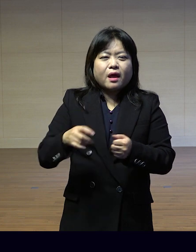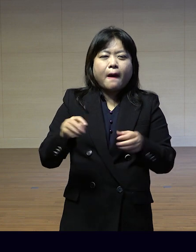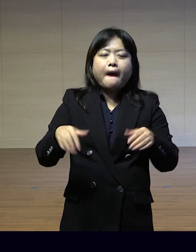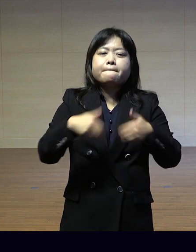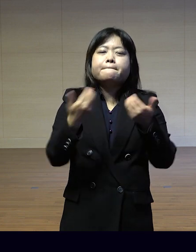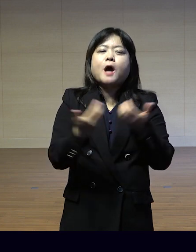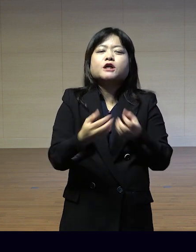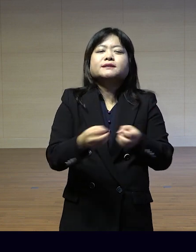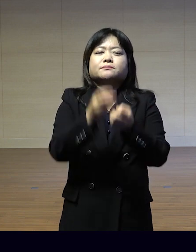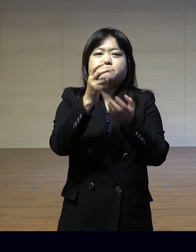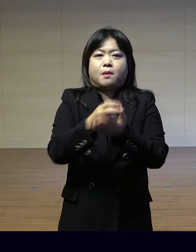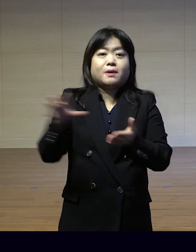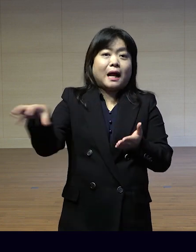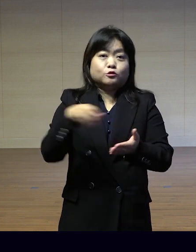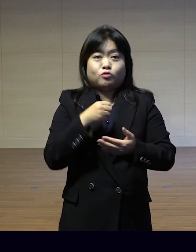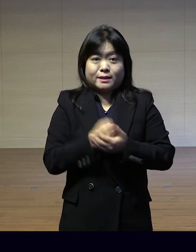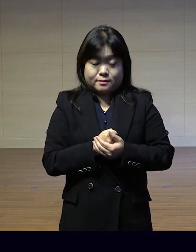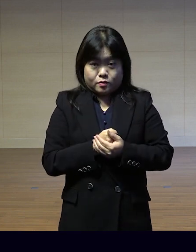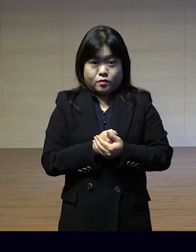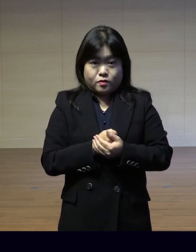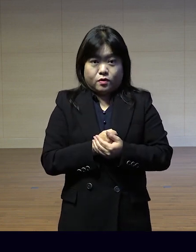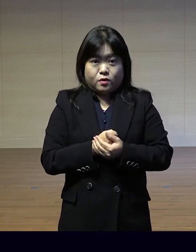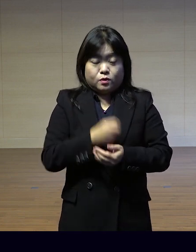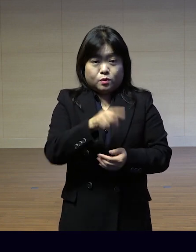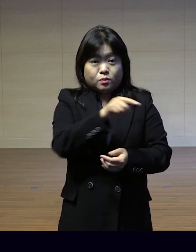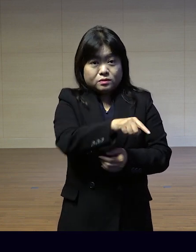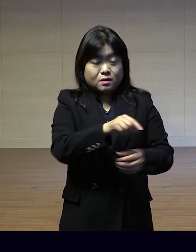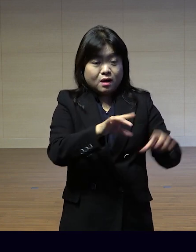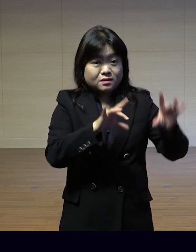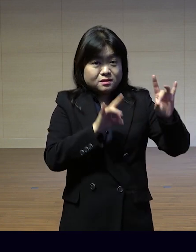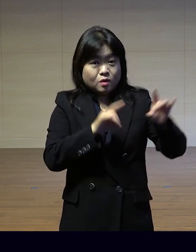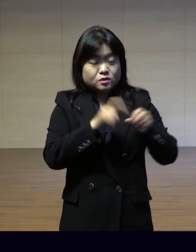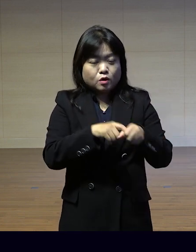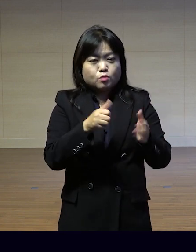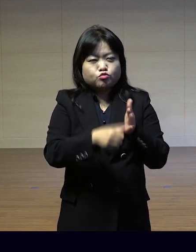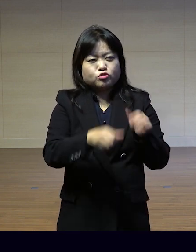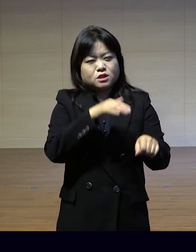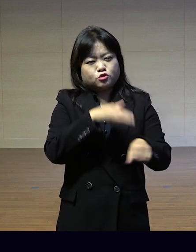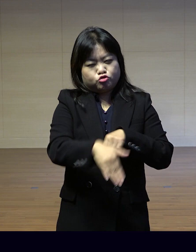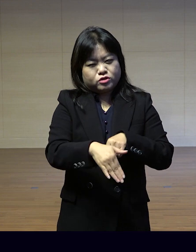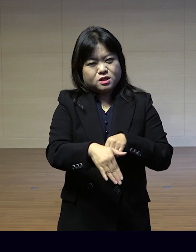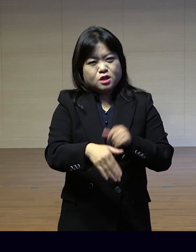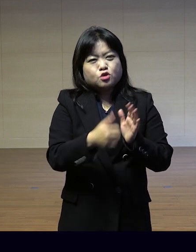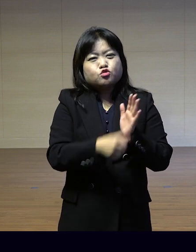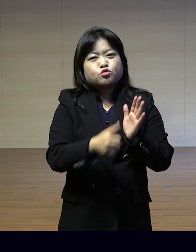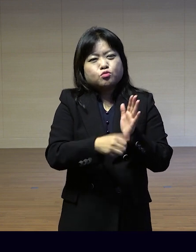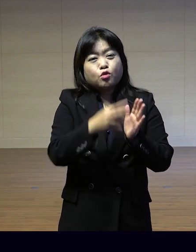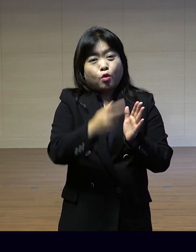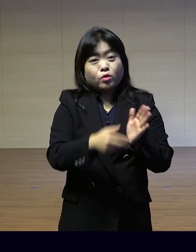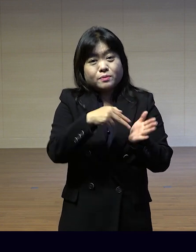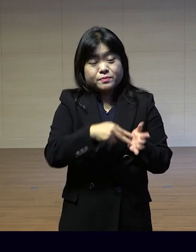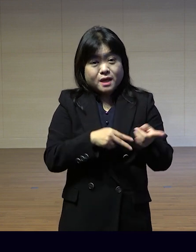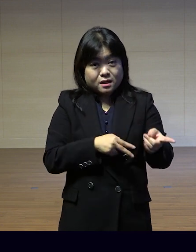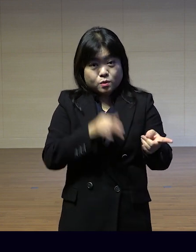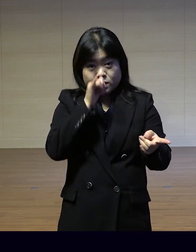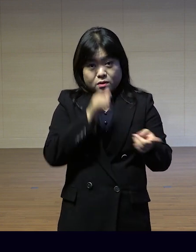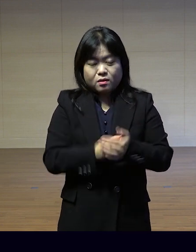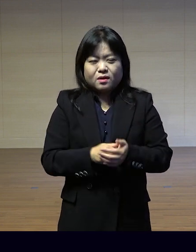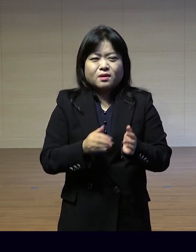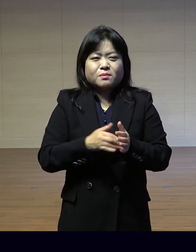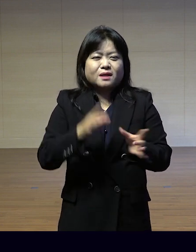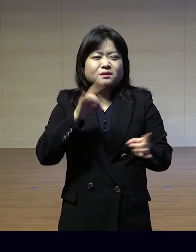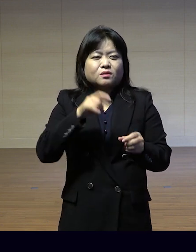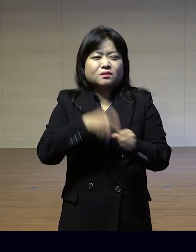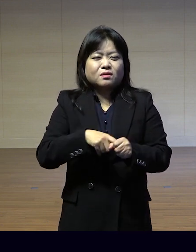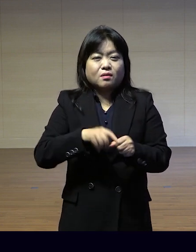왔습니다. 그리고 포여바크는 소위 정적인 물질주의, 정적인 유물론의 입장이거든요. 그래서